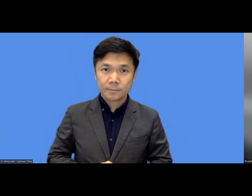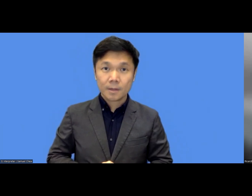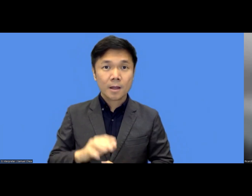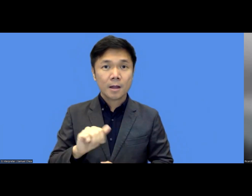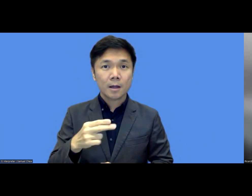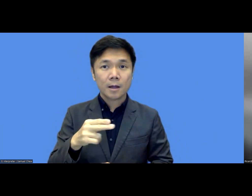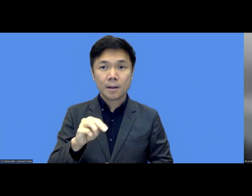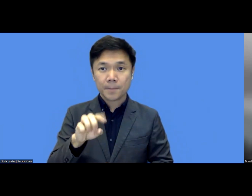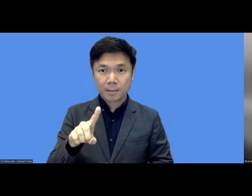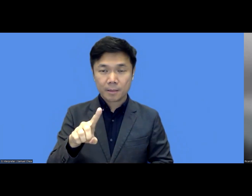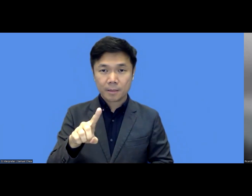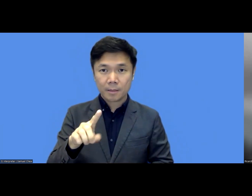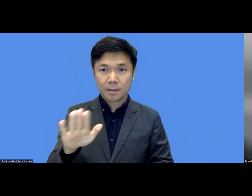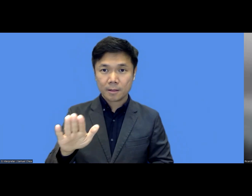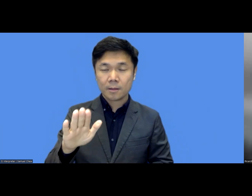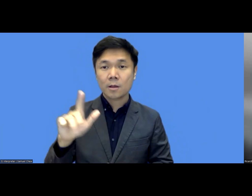Ahmed.